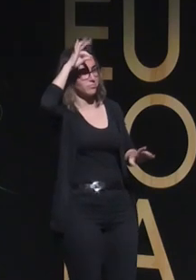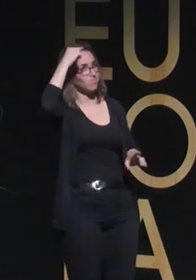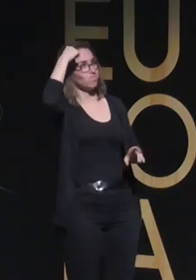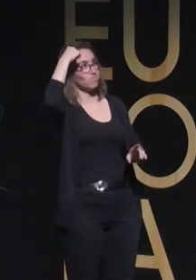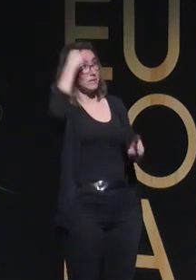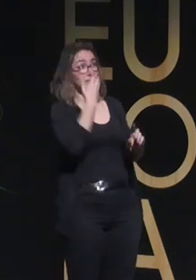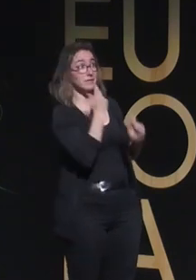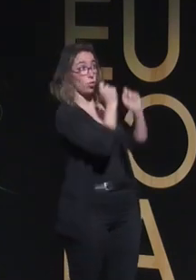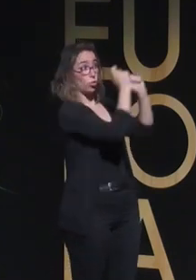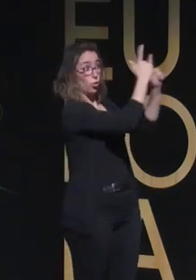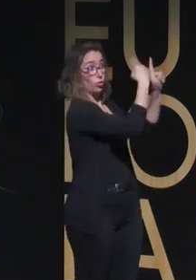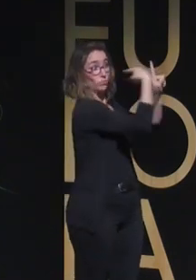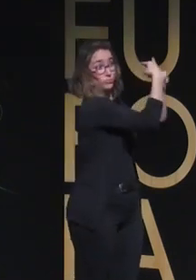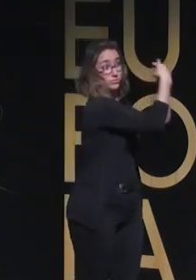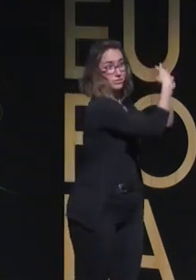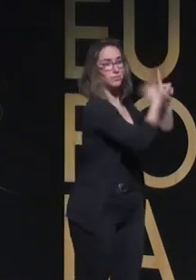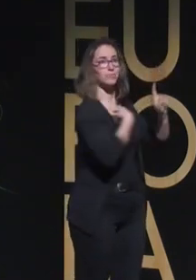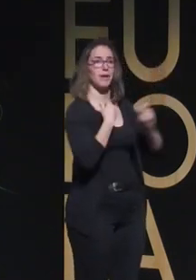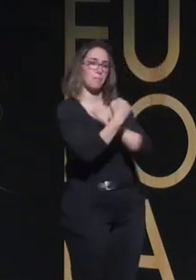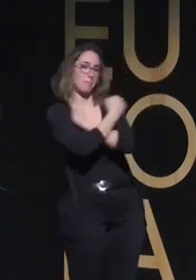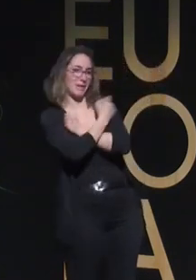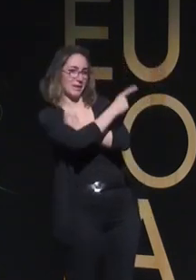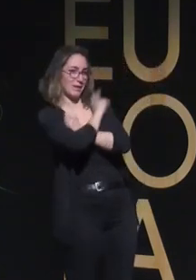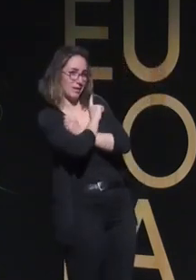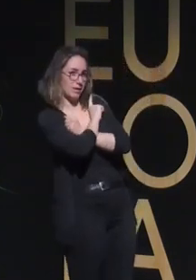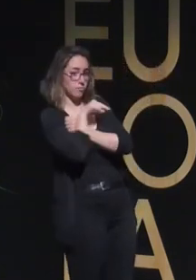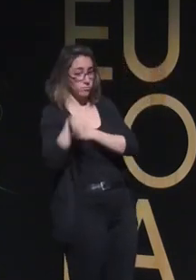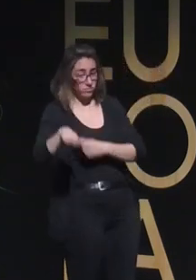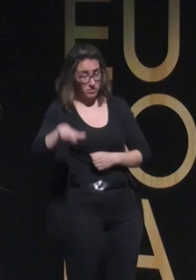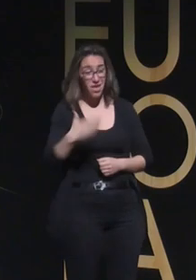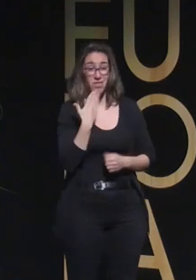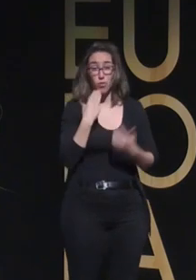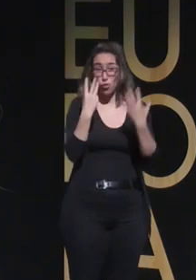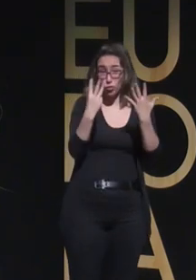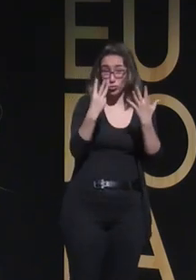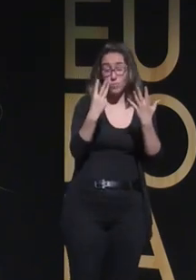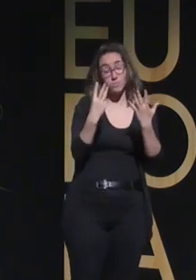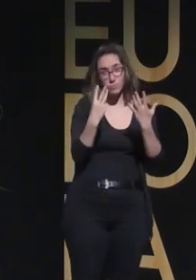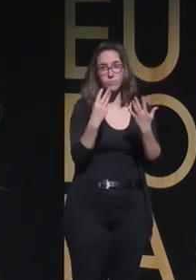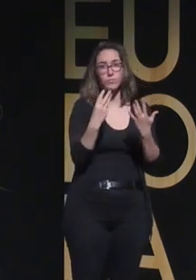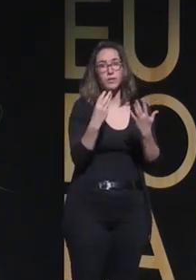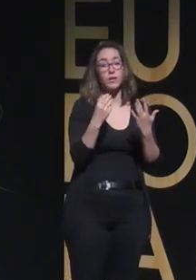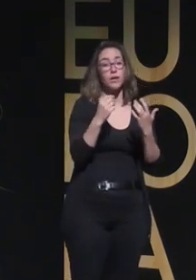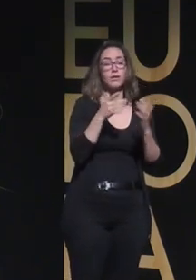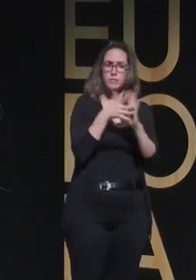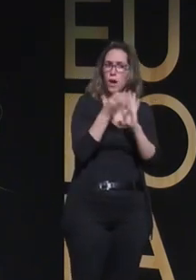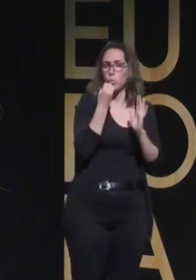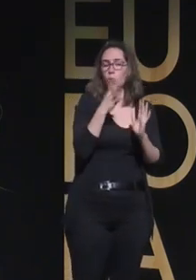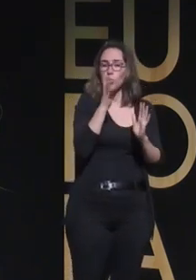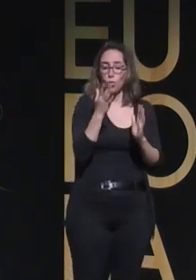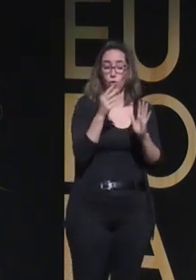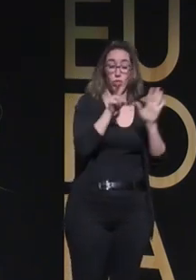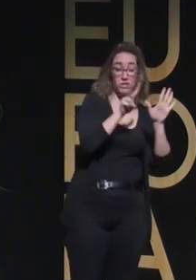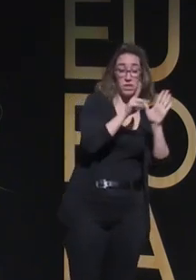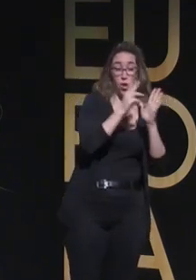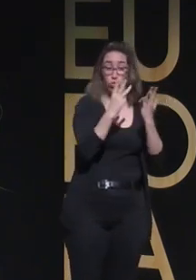¿no? Es muy difícil ayudarle. Pero ya con 8 años, lo bueno que tienen ya a partir de los 7 u 8 años es que se puede empezar a conversar con ellos.